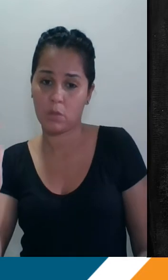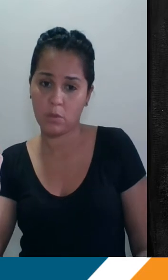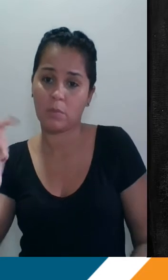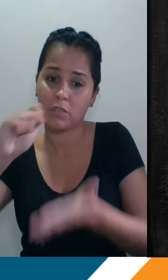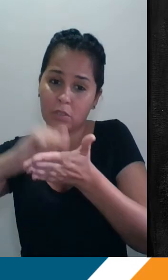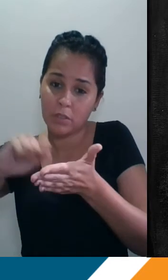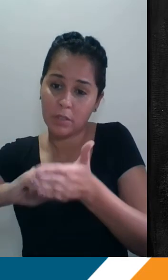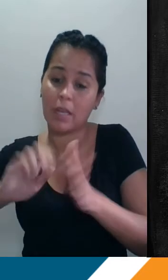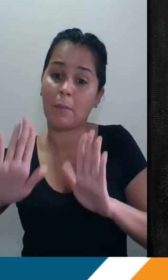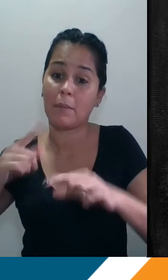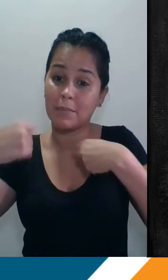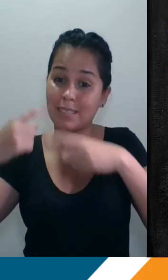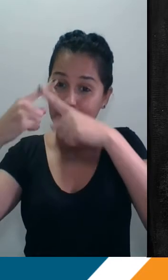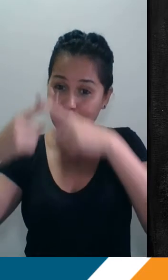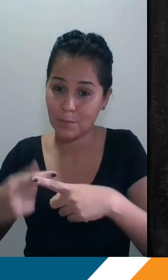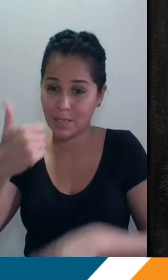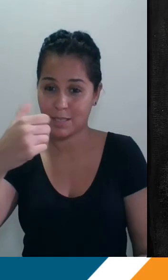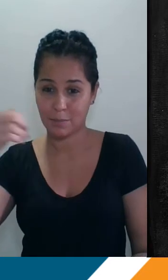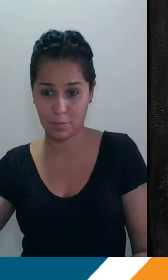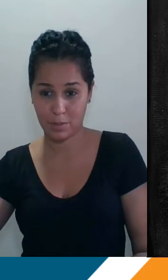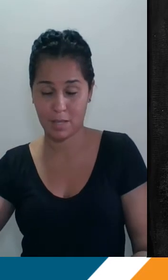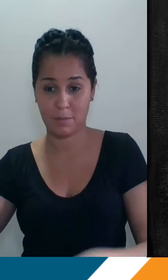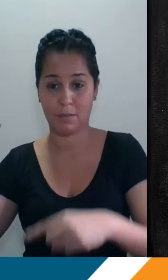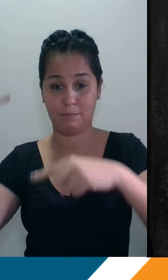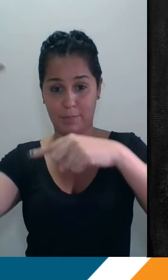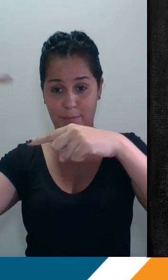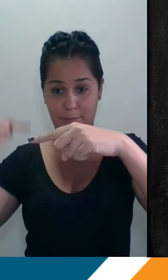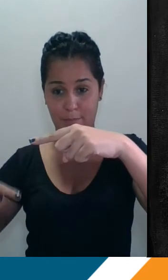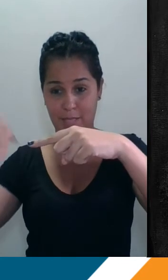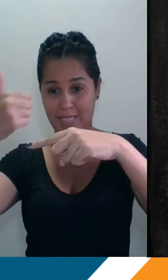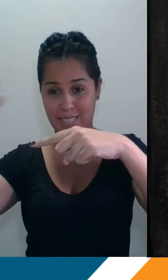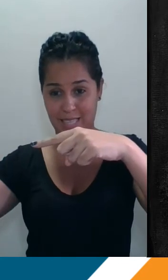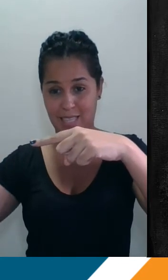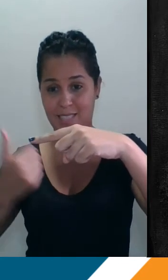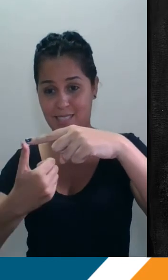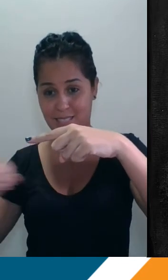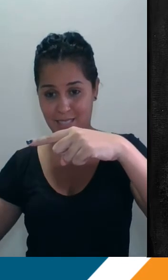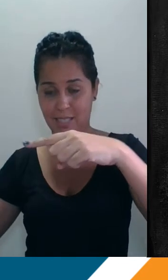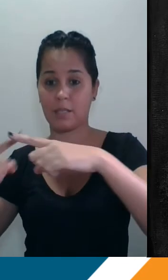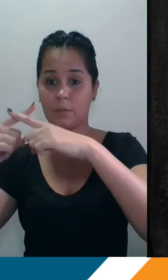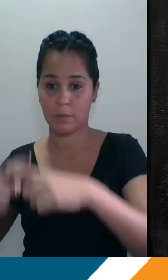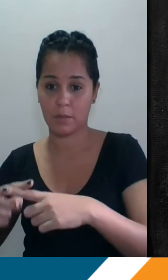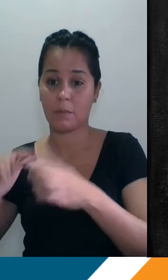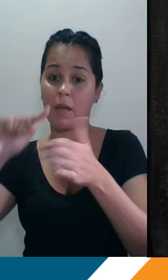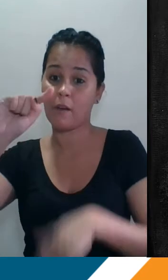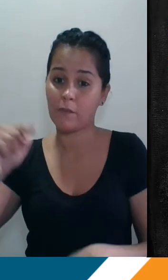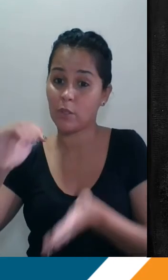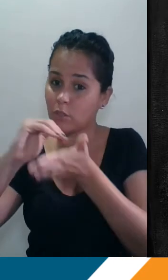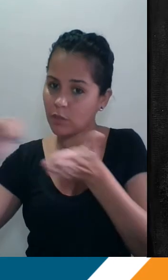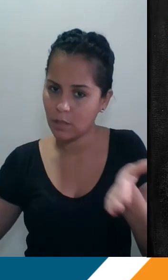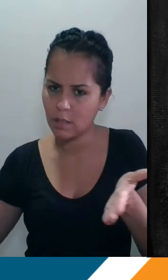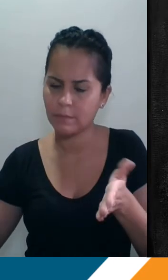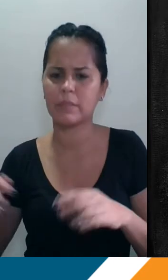que eu multiplique em cima por 100. Ou seja, eu estou multiplicando em cima e embaixo para o número 100 para poder remover essa vírgula. E por que eu